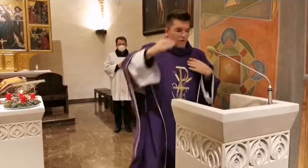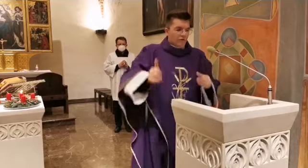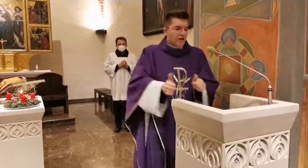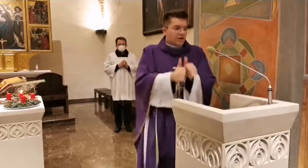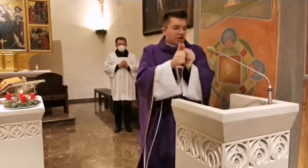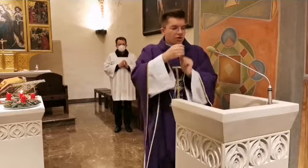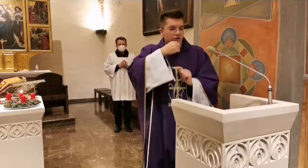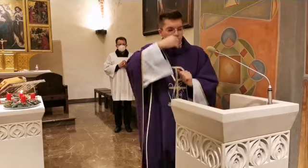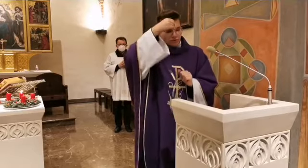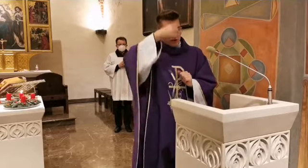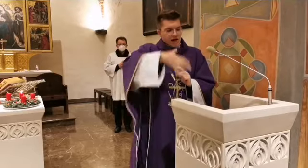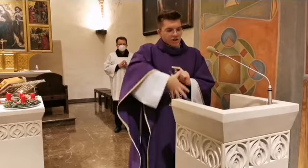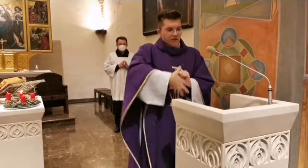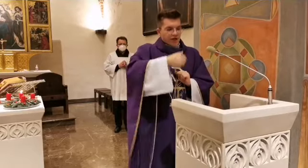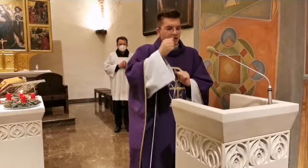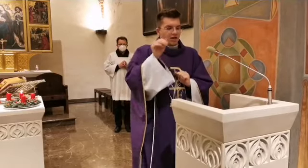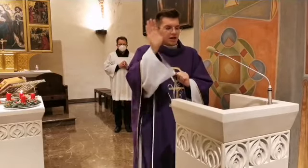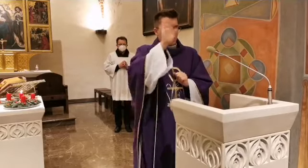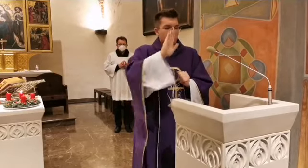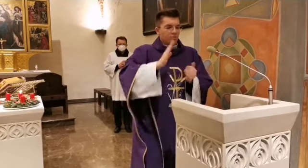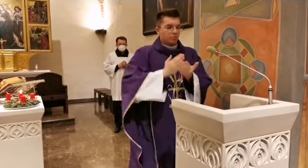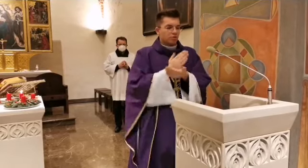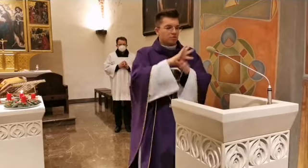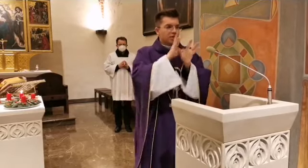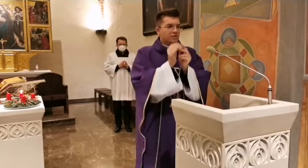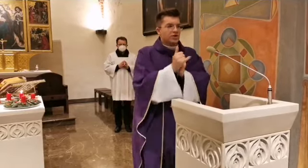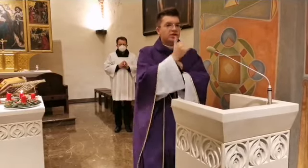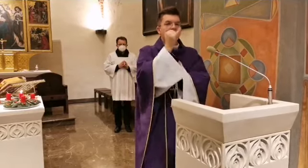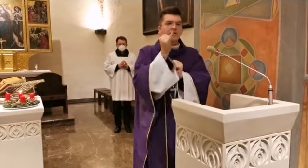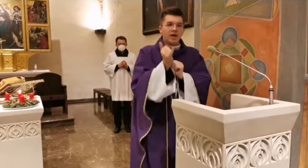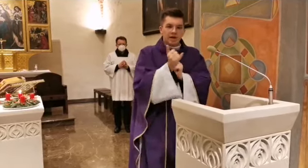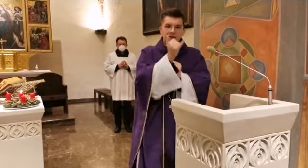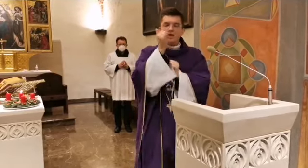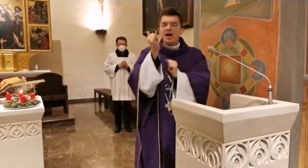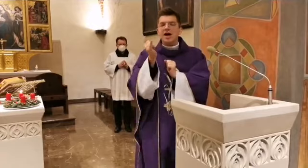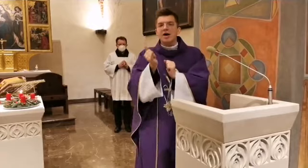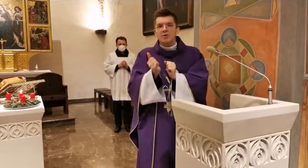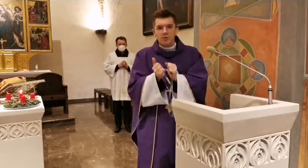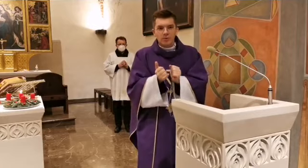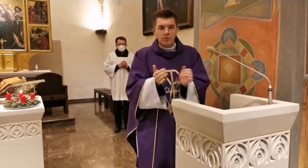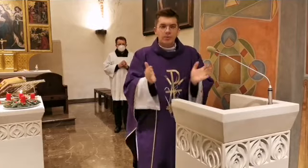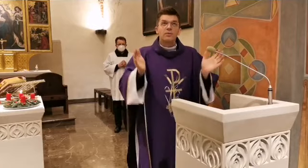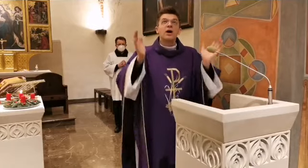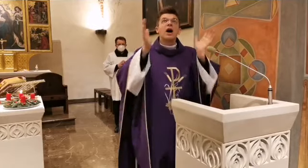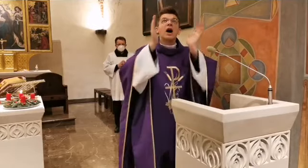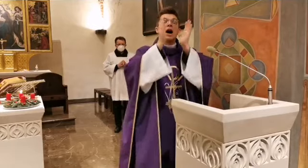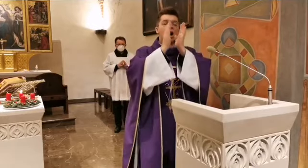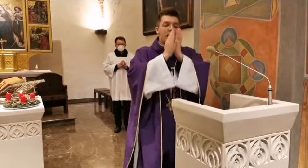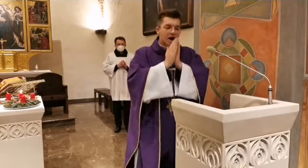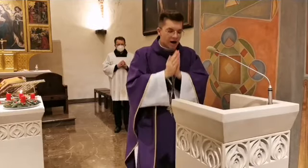i króluje w jedności Ducha Świętego, Bóg przez wszystkie wieki wieku.